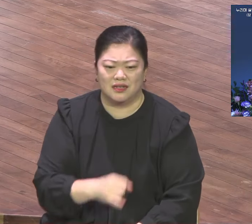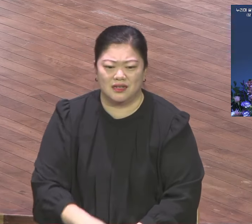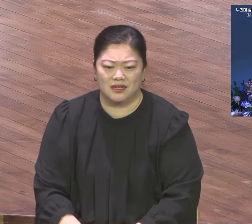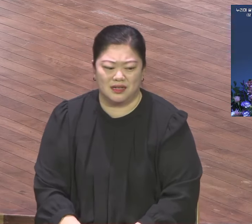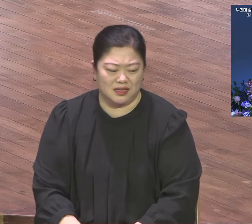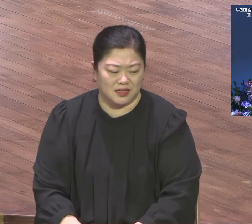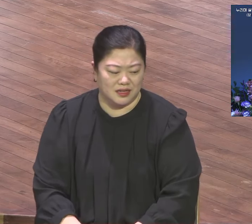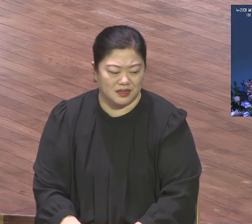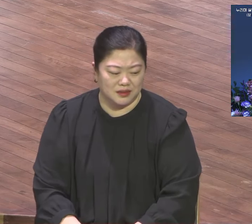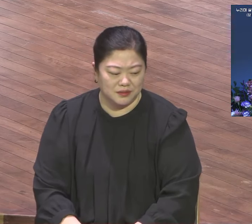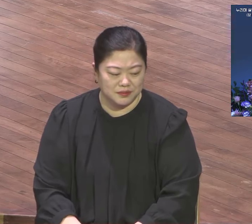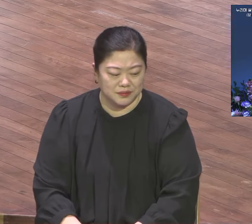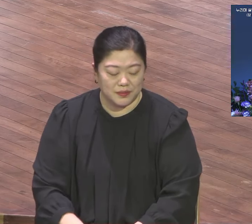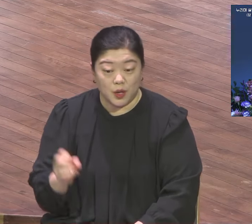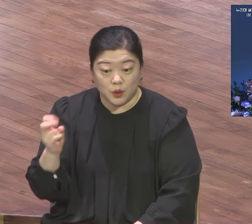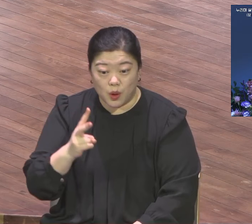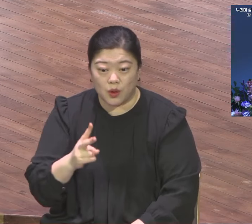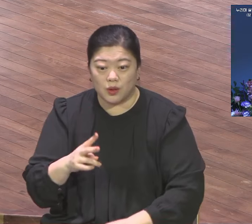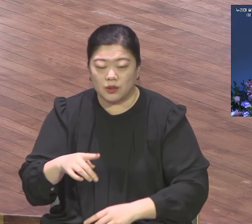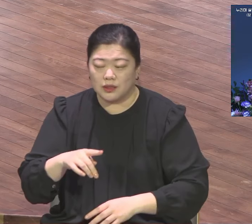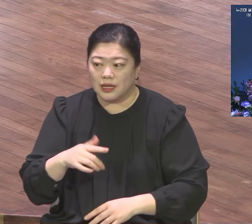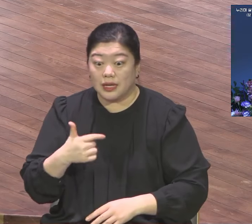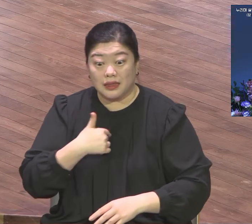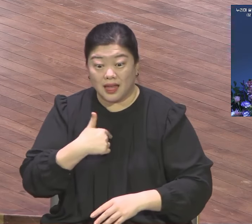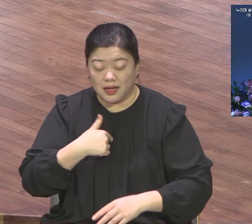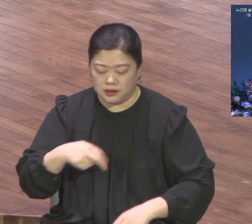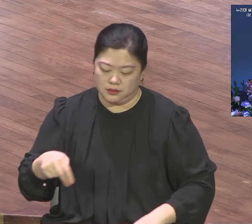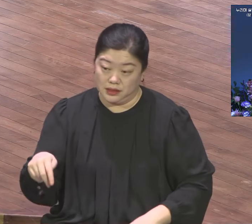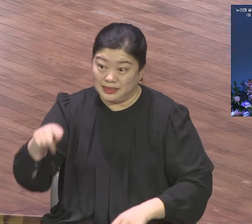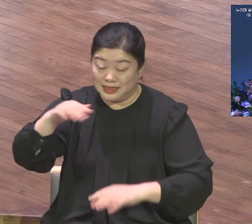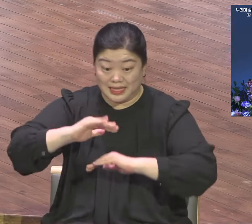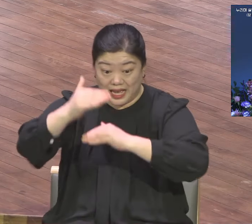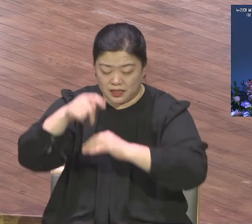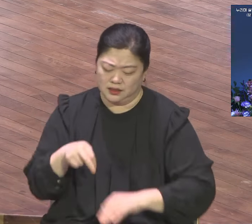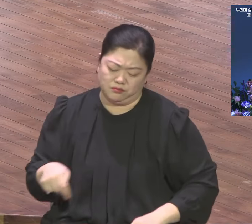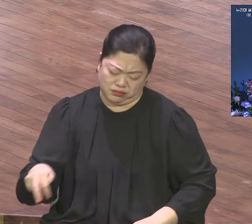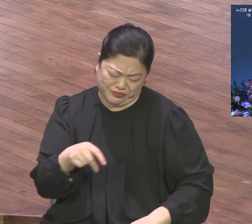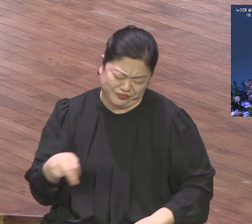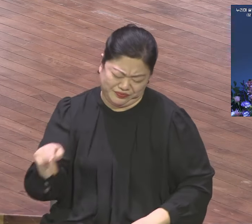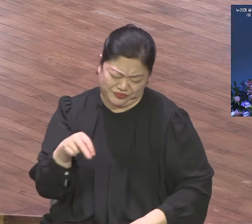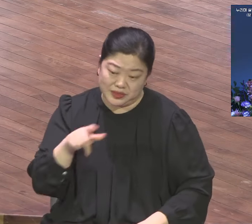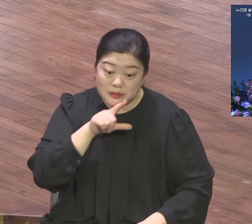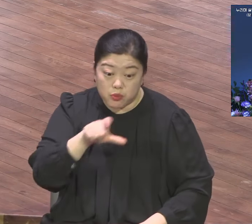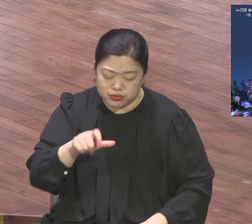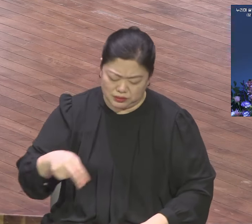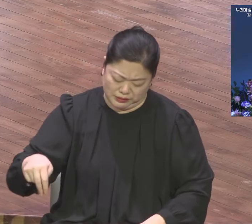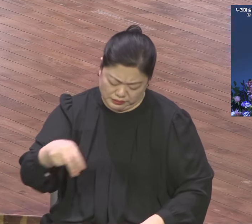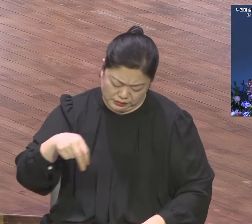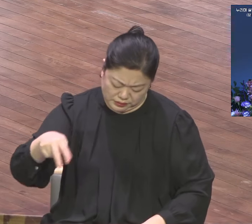타면 막 수건 아예 막 갖다 대야 돼요. 땀 쭉쭉 나거든요. 그 노폐물이 다 빨리